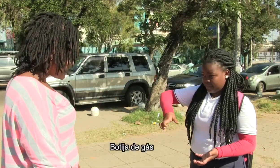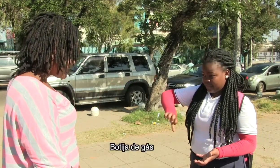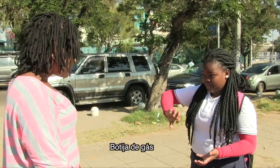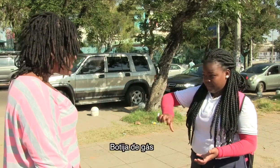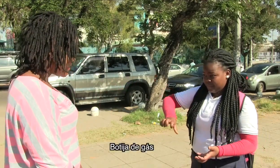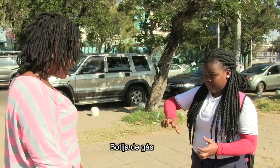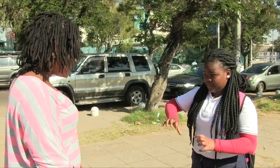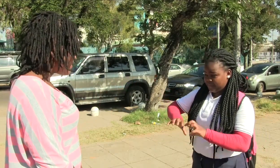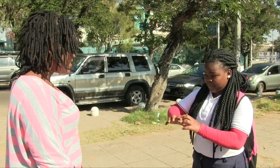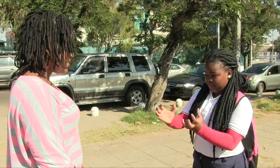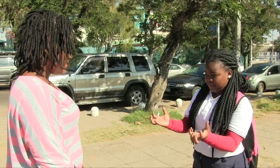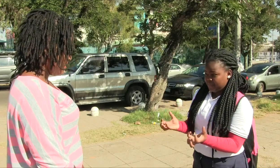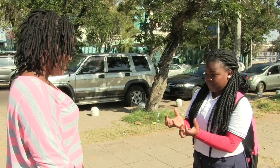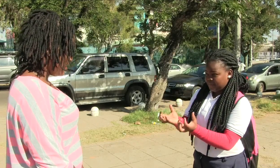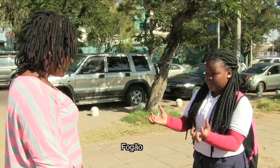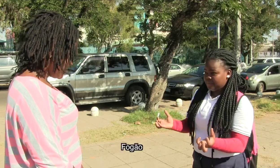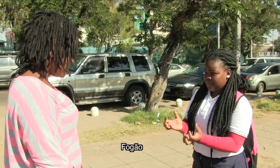Botija de gás,